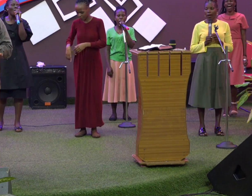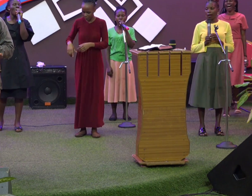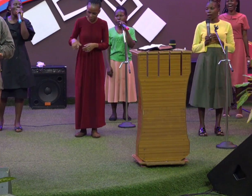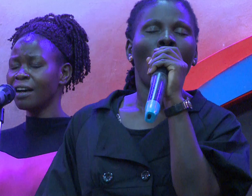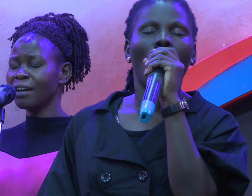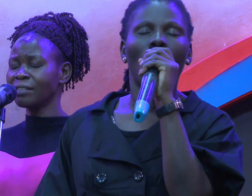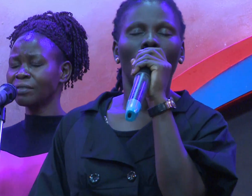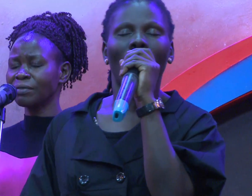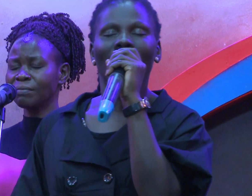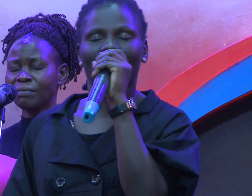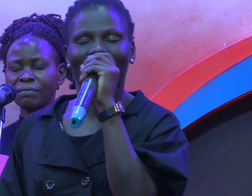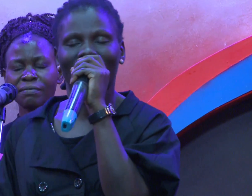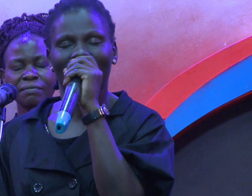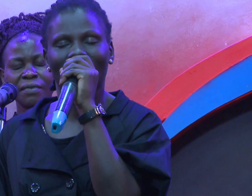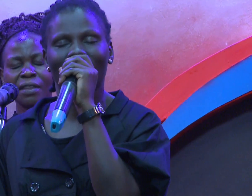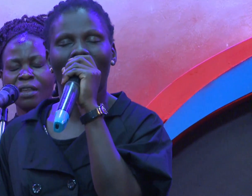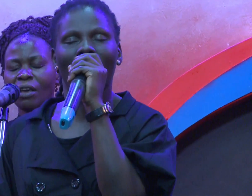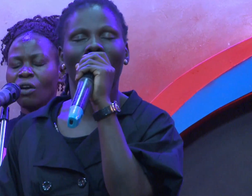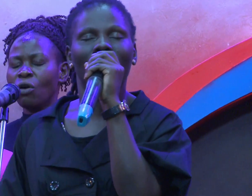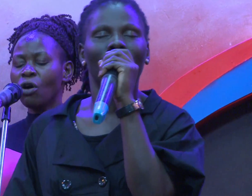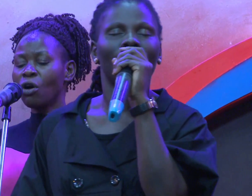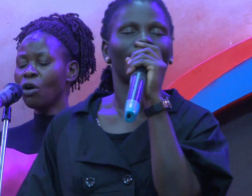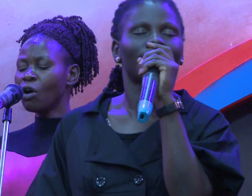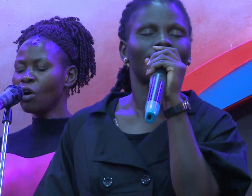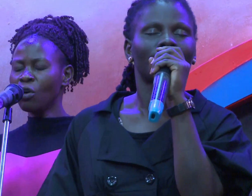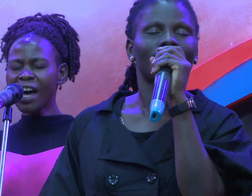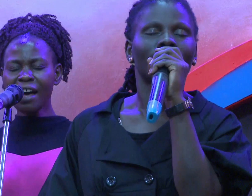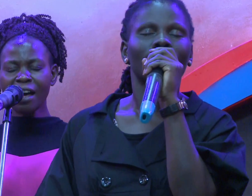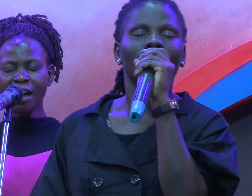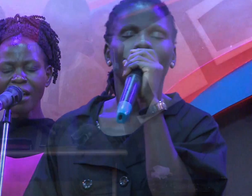Mukama. Olwachi.